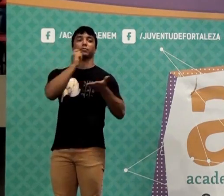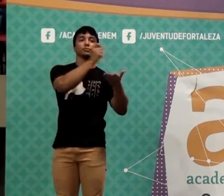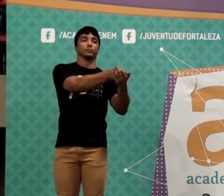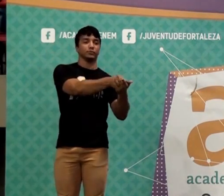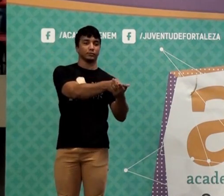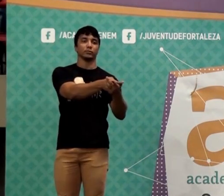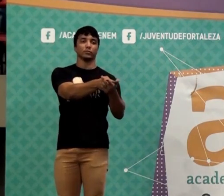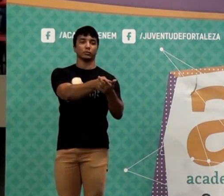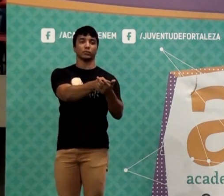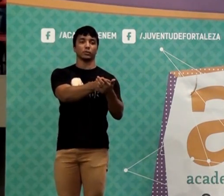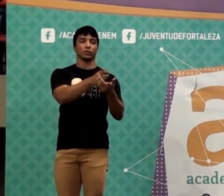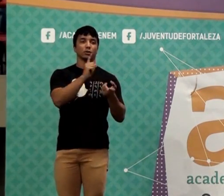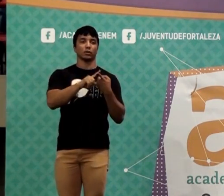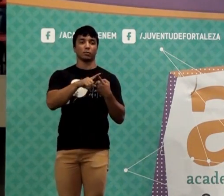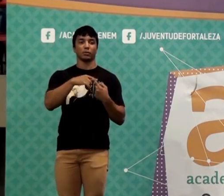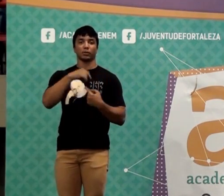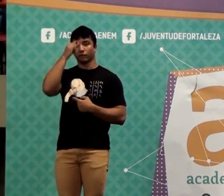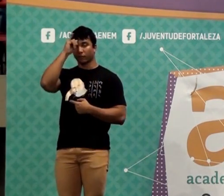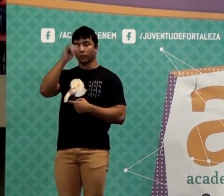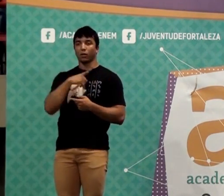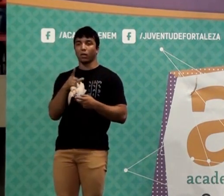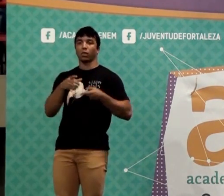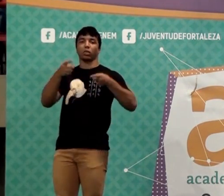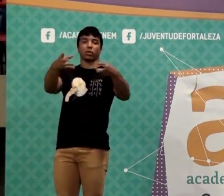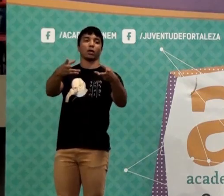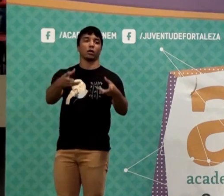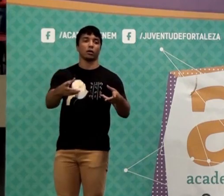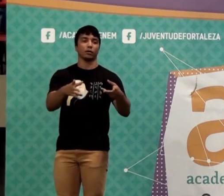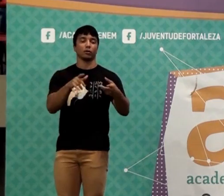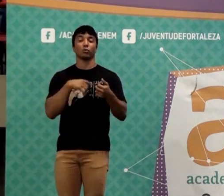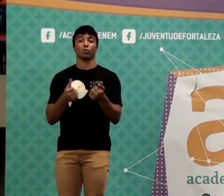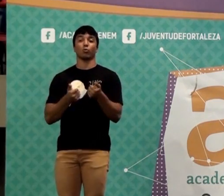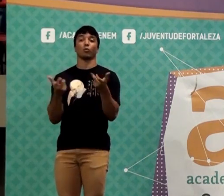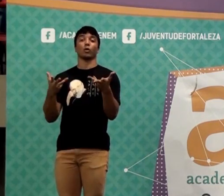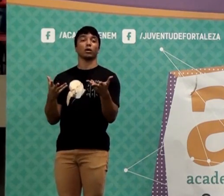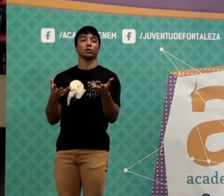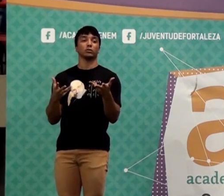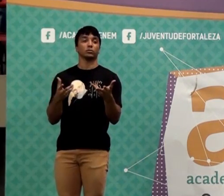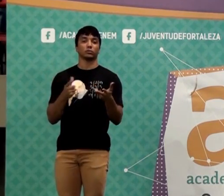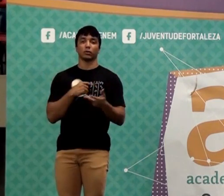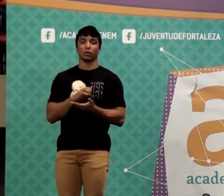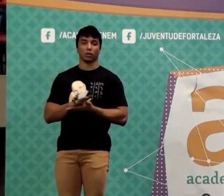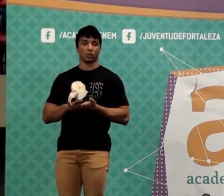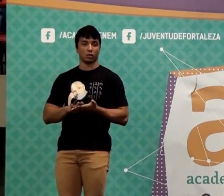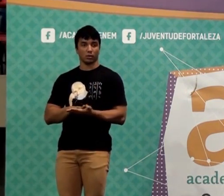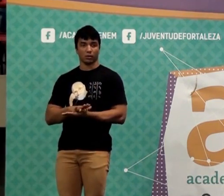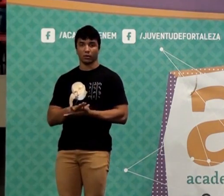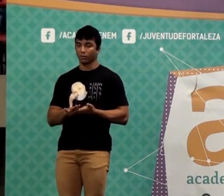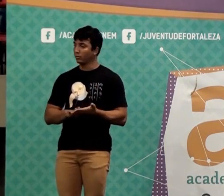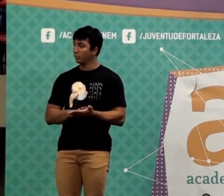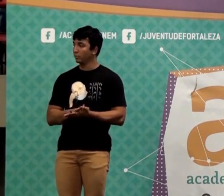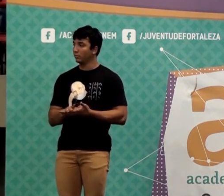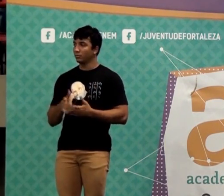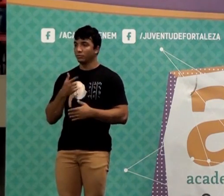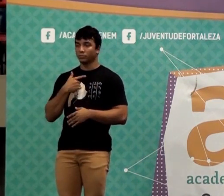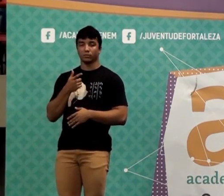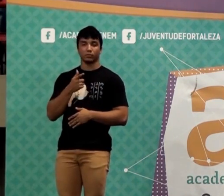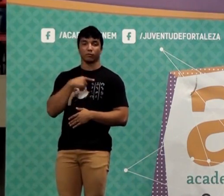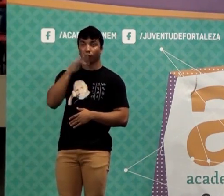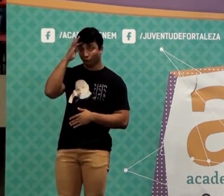tu paga uma taxa. Aí tu paga uma taxa se casar, 10%, mais 1/3, mais o uso da